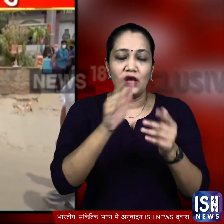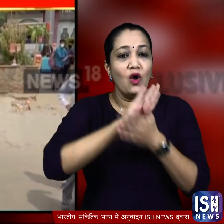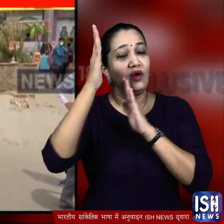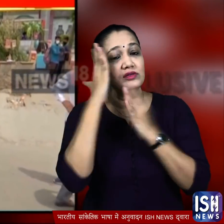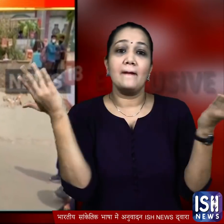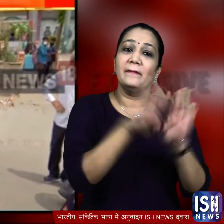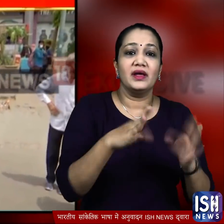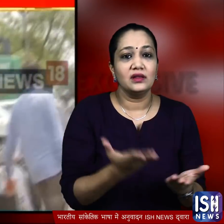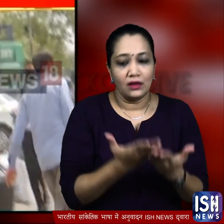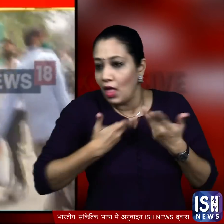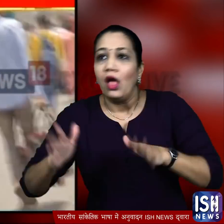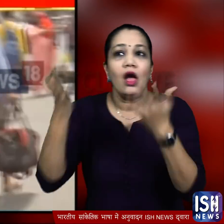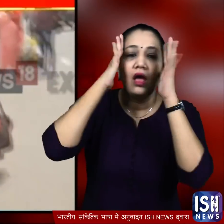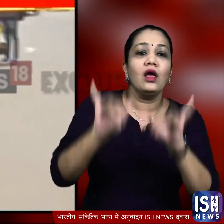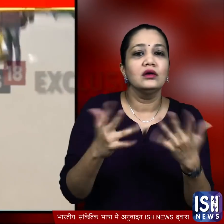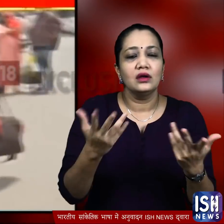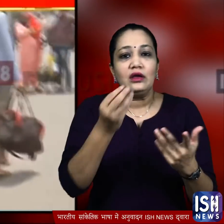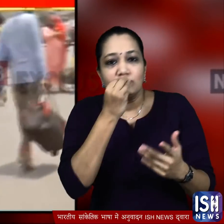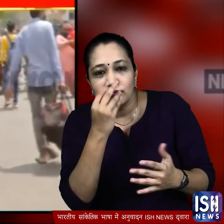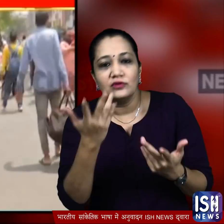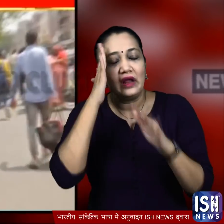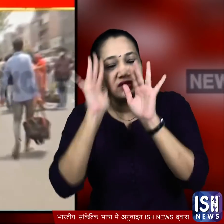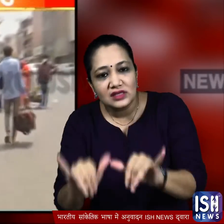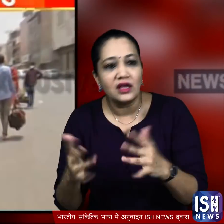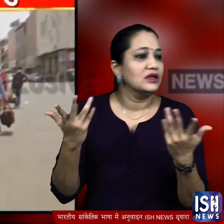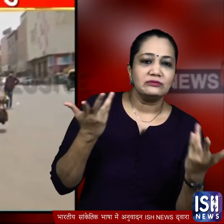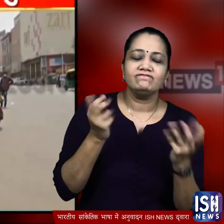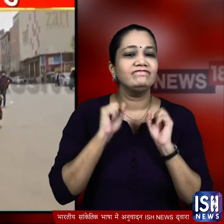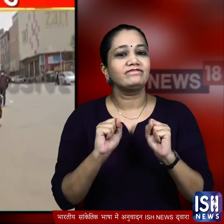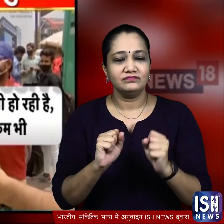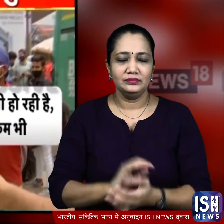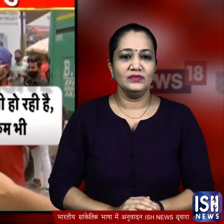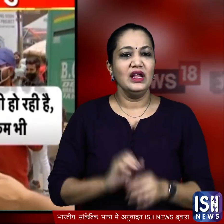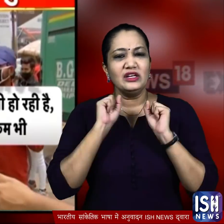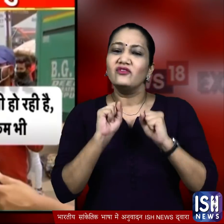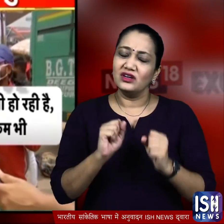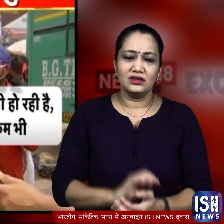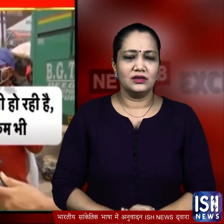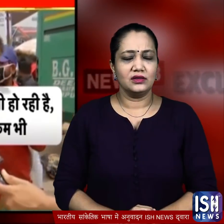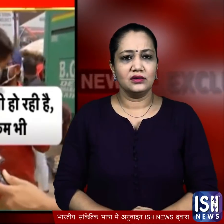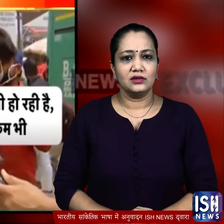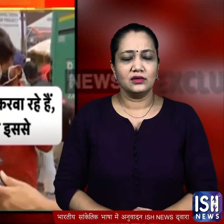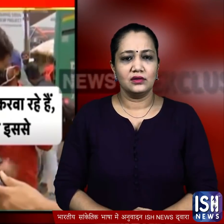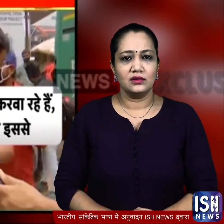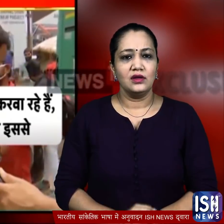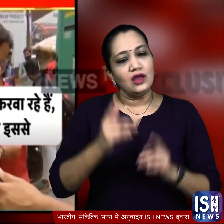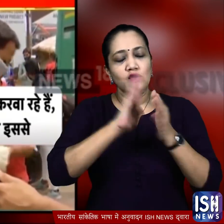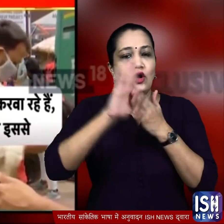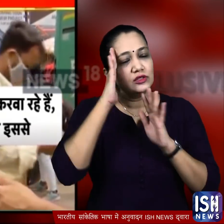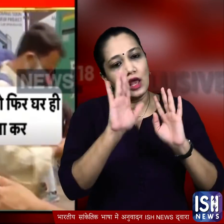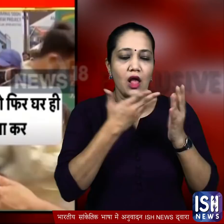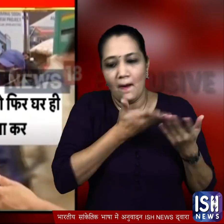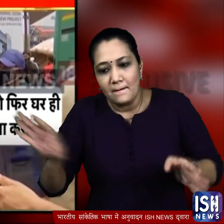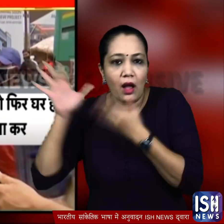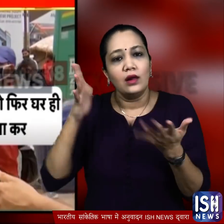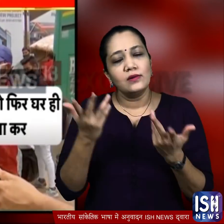वजह से हॉस्टल भी बंद हो गए। ऐसे में उनके सामने खाने पीने और रहने की भी दिक्कत है। परेशानी हो रही है, रूम भी खाली करवा रहे हैं, तो